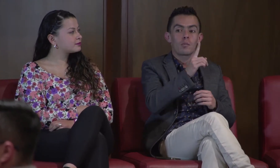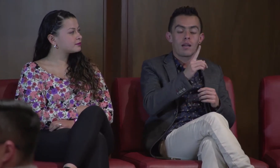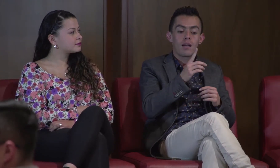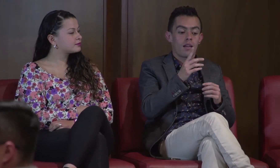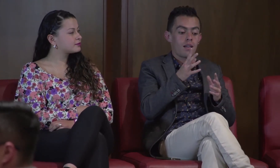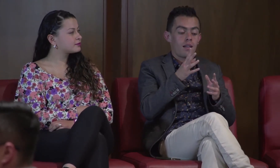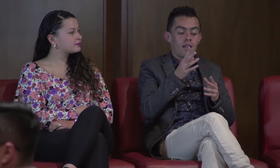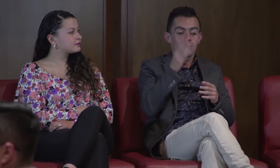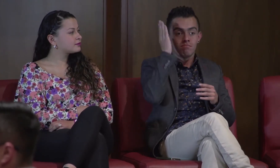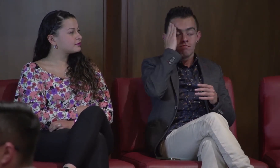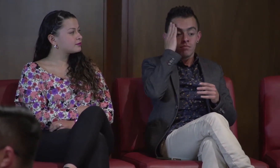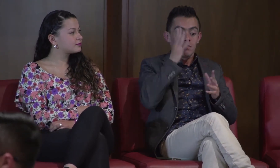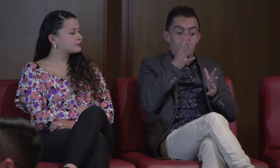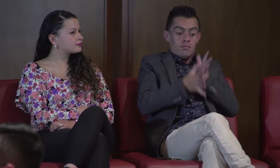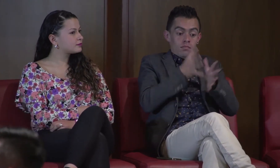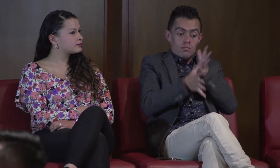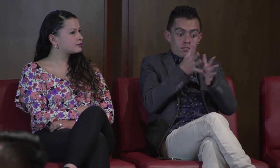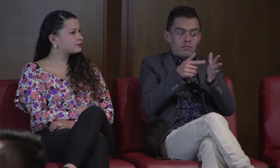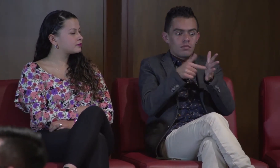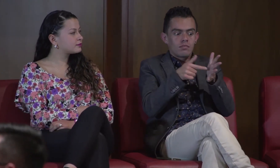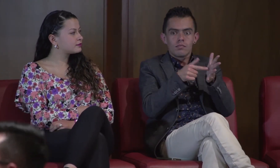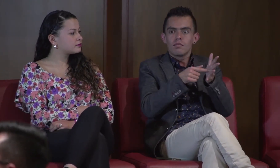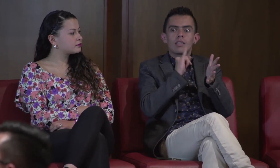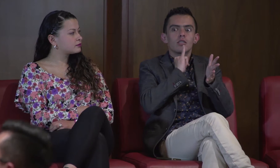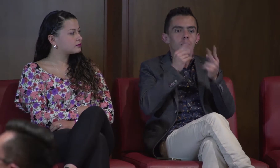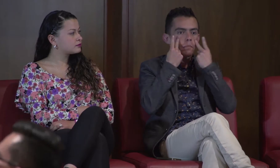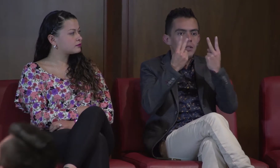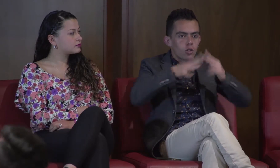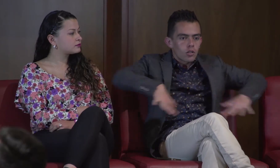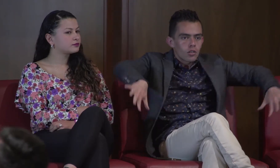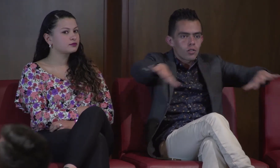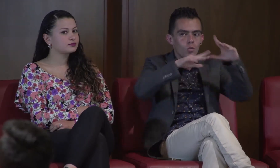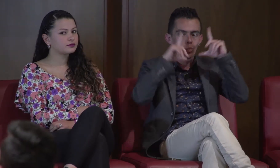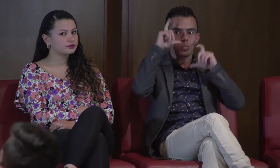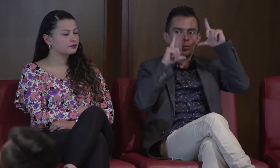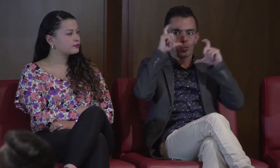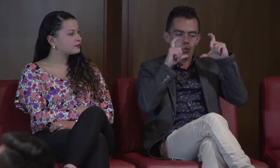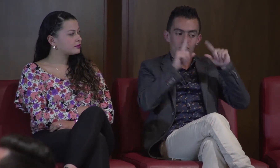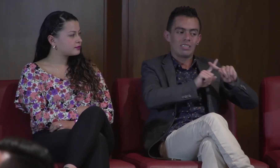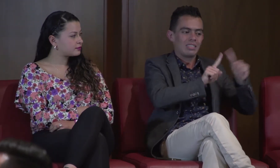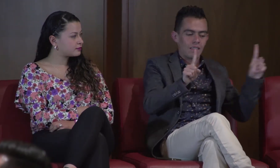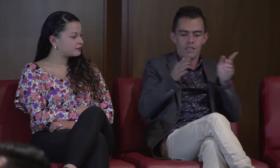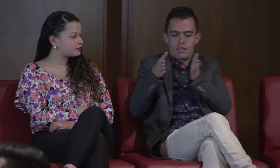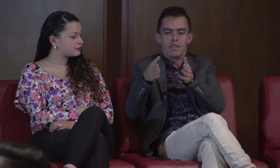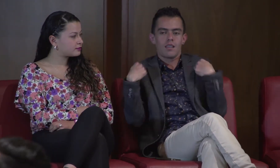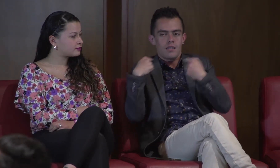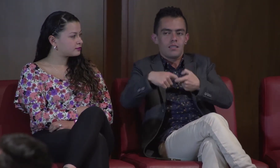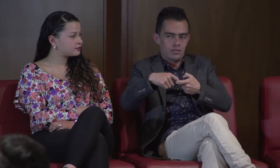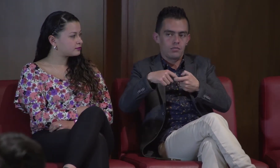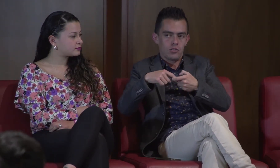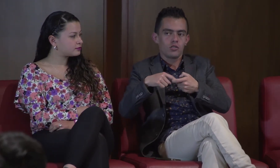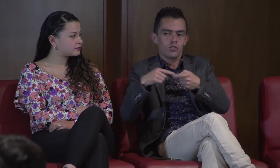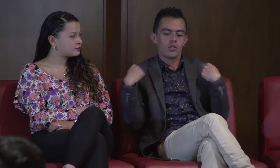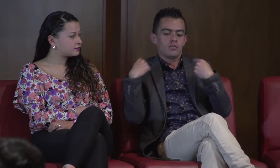importante tener la claridad que no es lo mismo. Sabemos que la lengua de señas es una lengua visogestual que